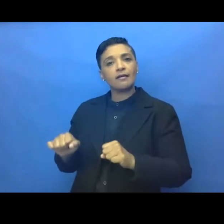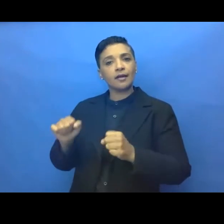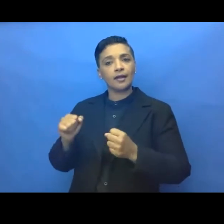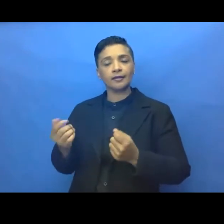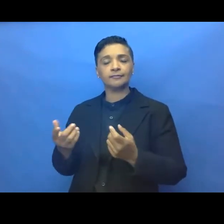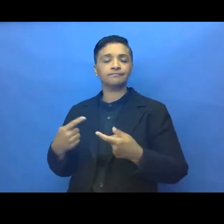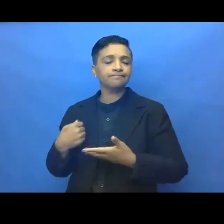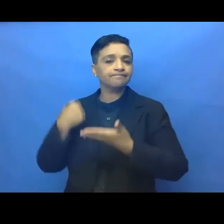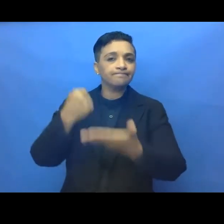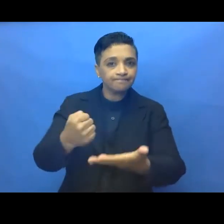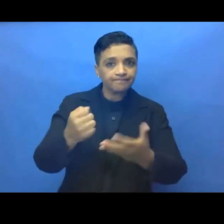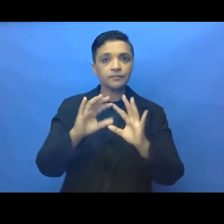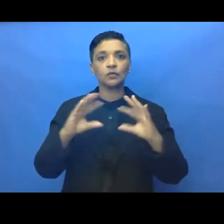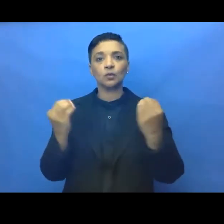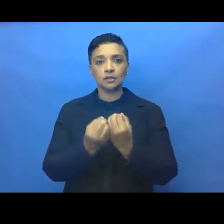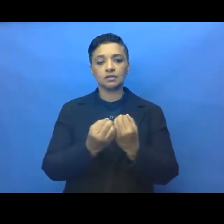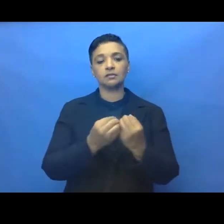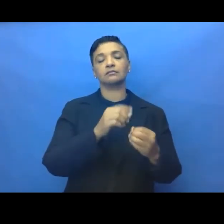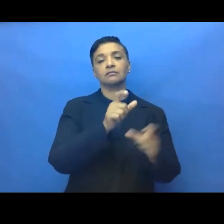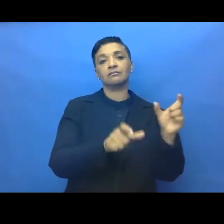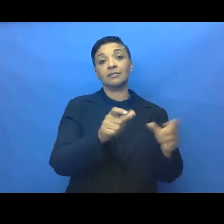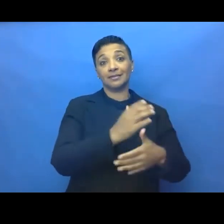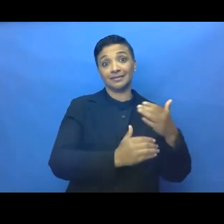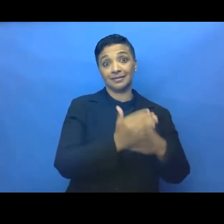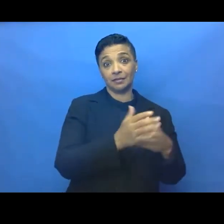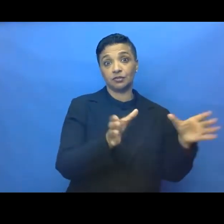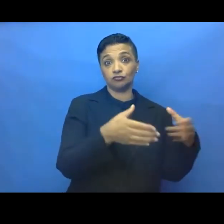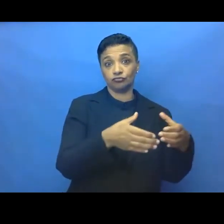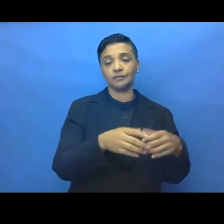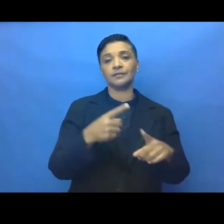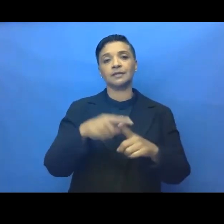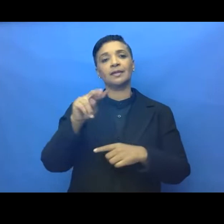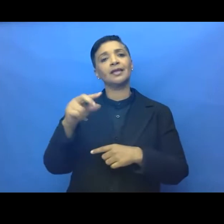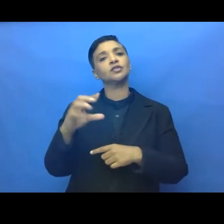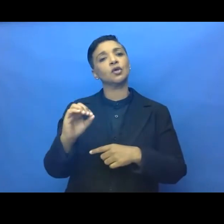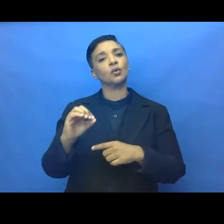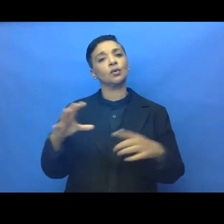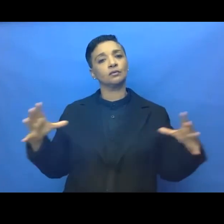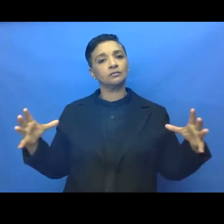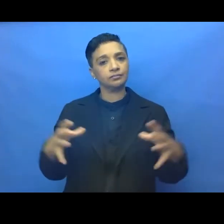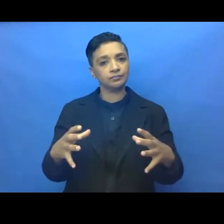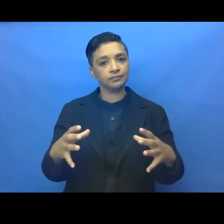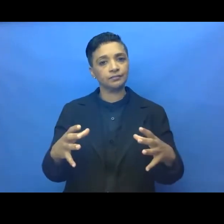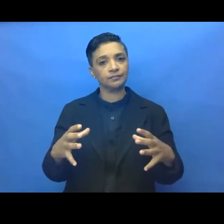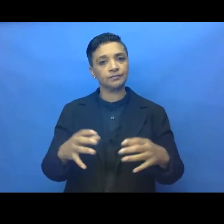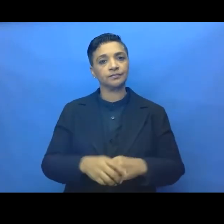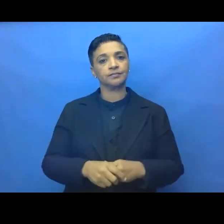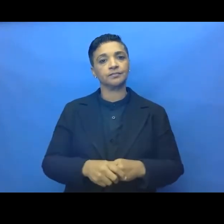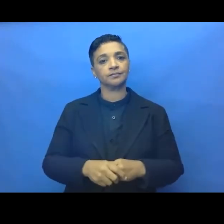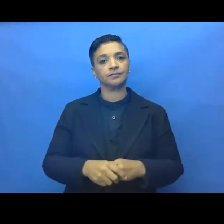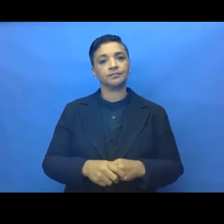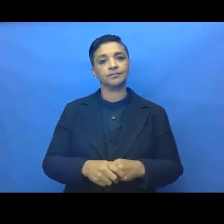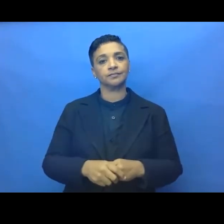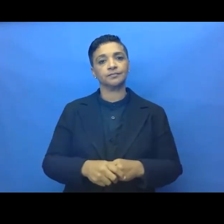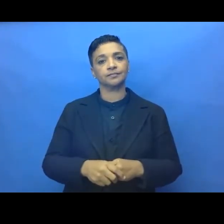mesures prises par des pays, des organisations, des agences de